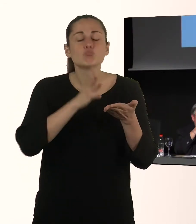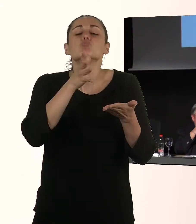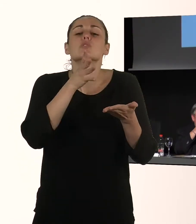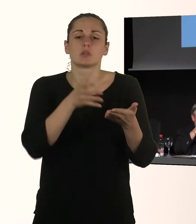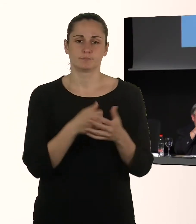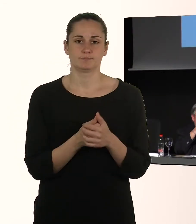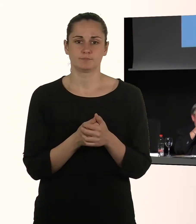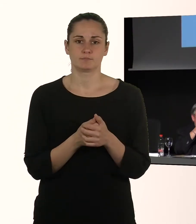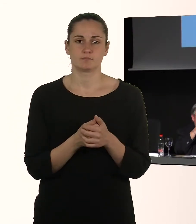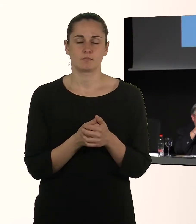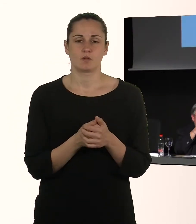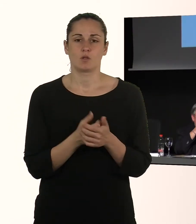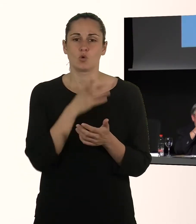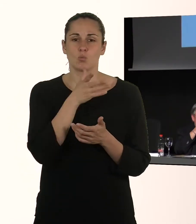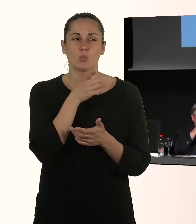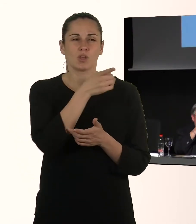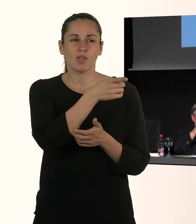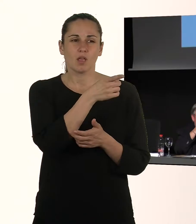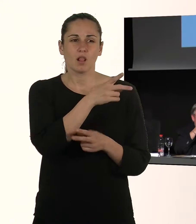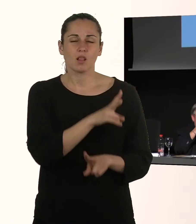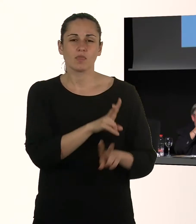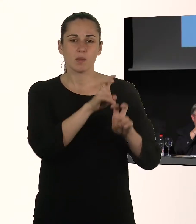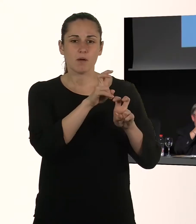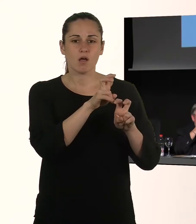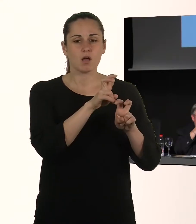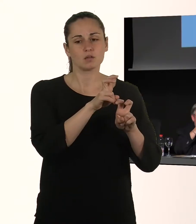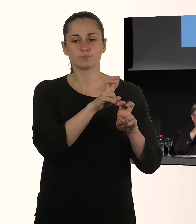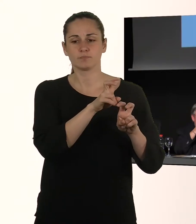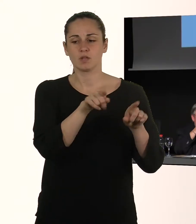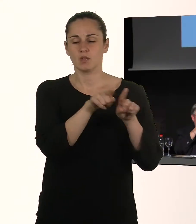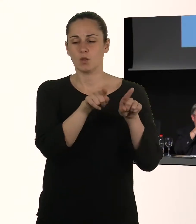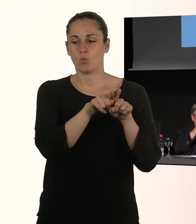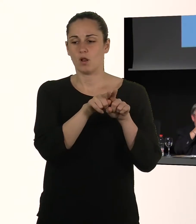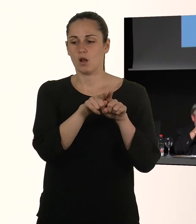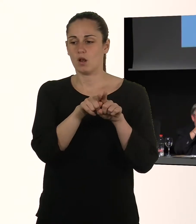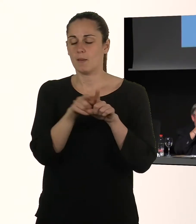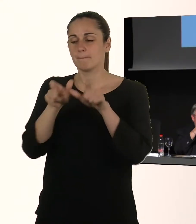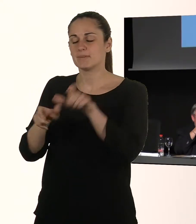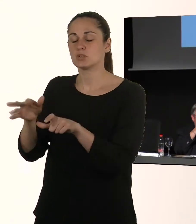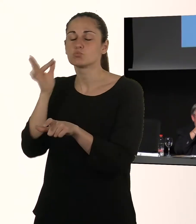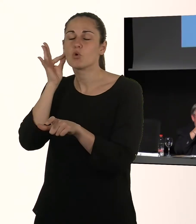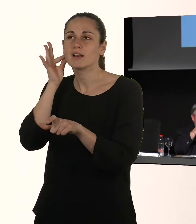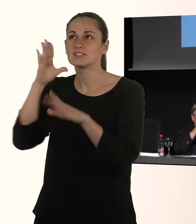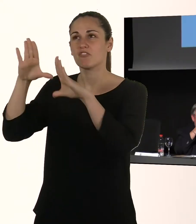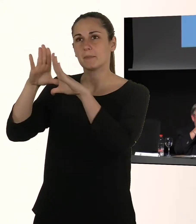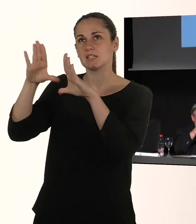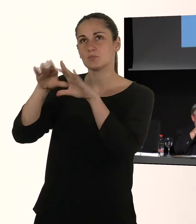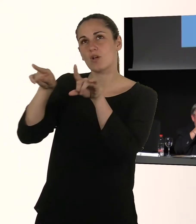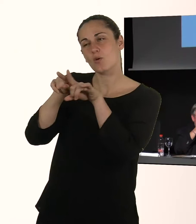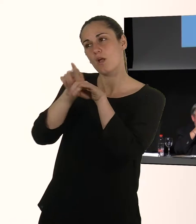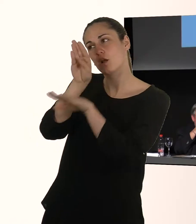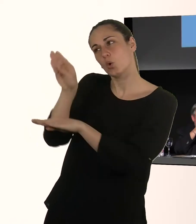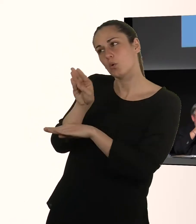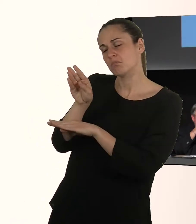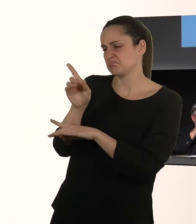Porque él quería huir del paternalismo hacia las mujeres feministas de su vida. Es decir, no quería ser un